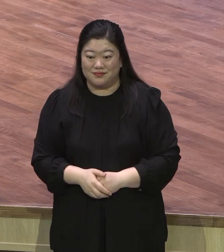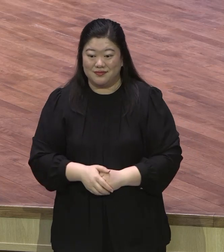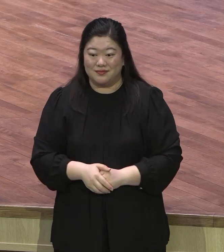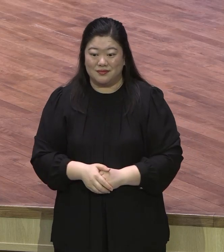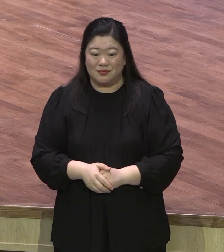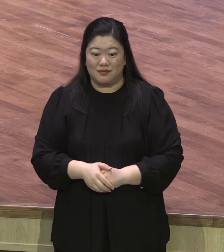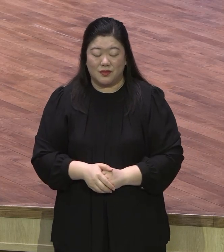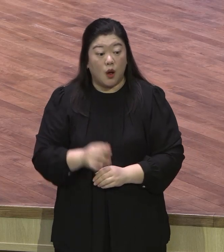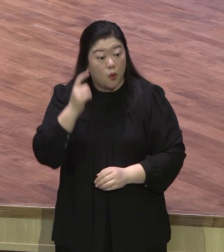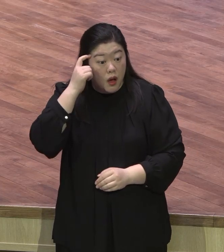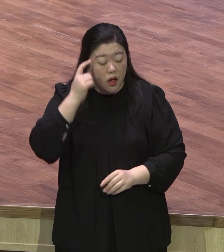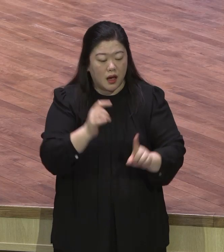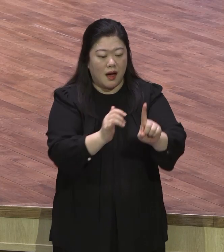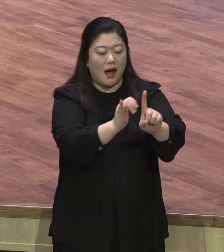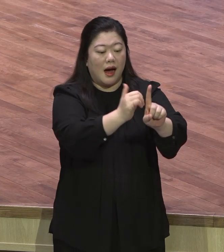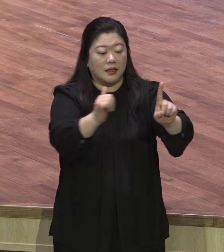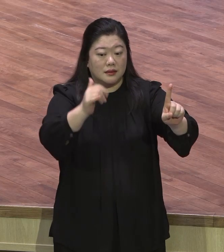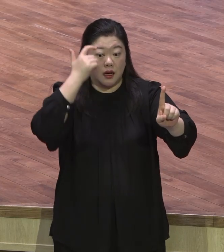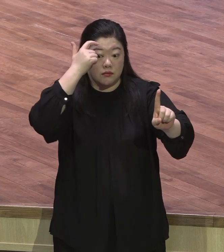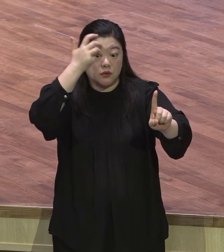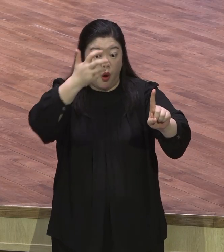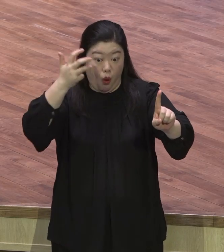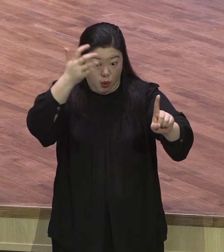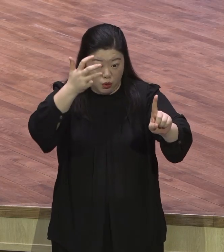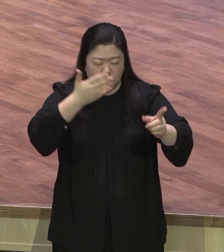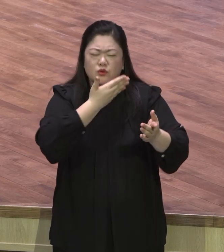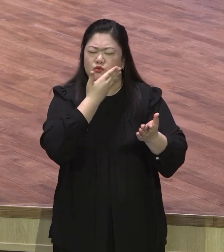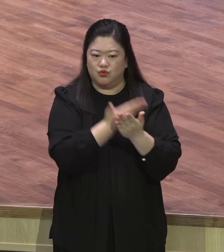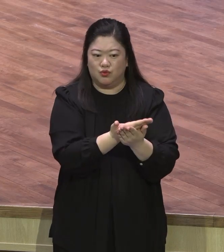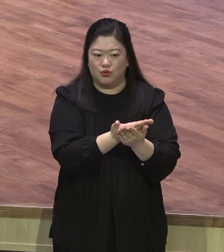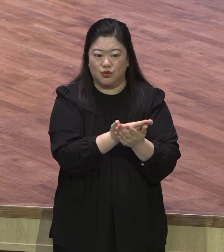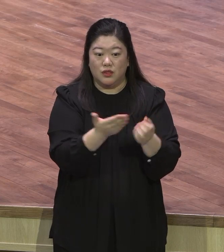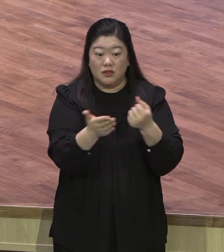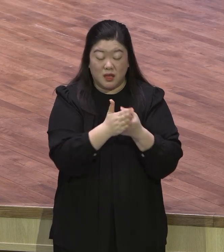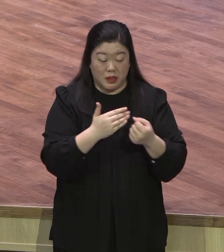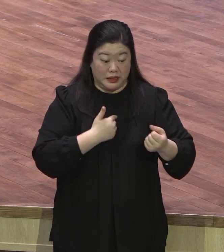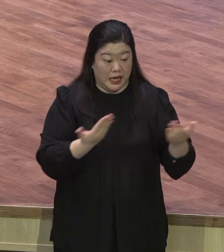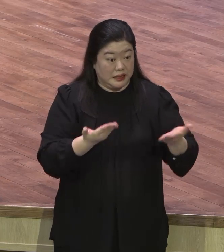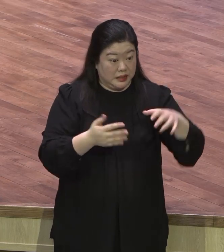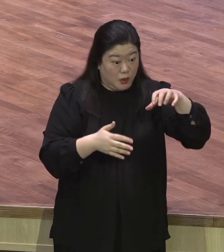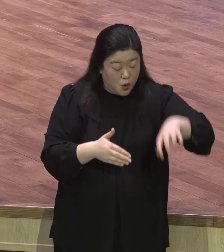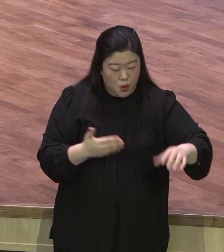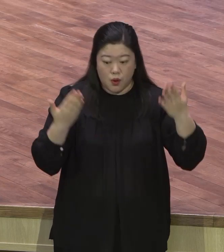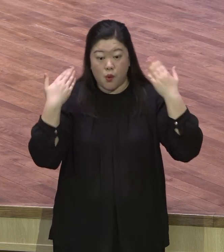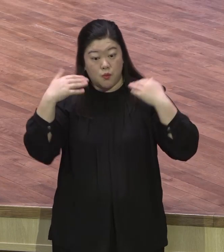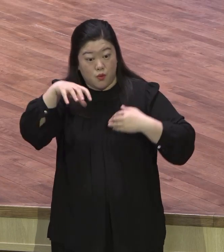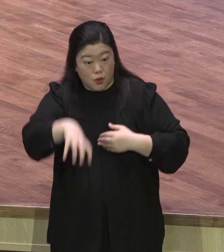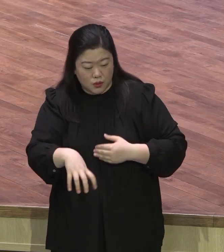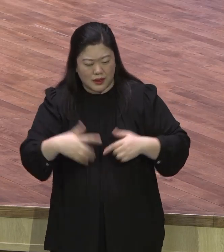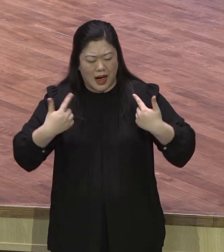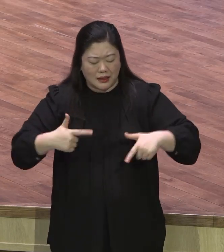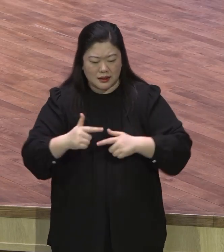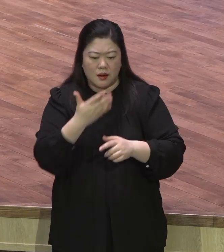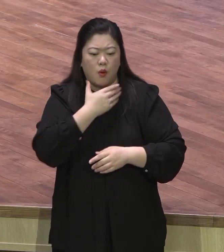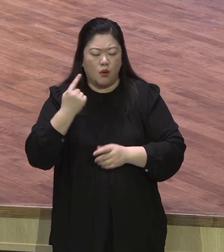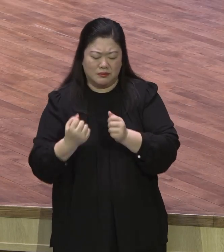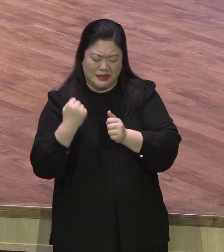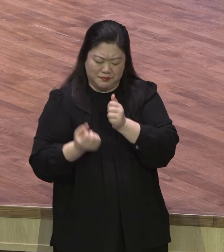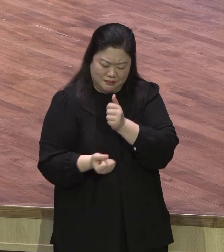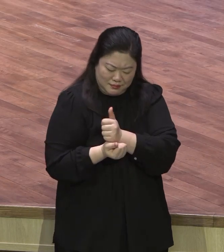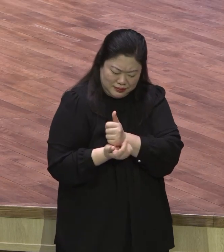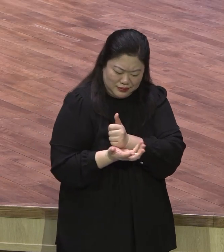영혼 한 영혼의 보험을 그래서 내 삶부터 내 삶의 현장부터 영적 역동을 일으키는 현장 변화의